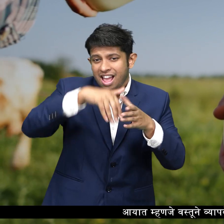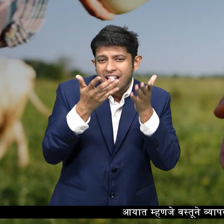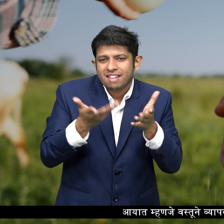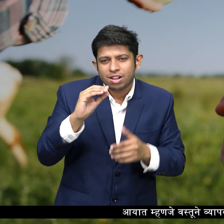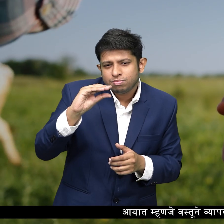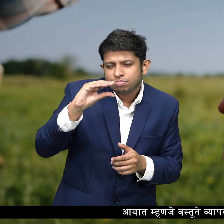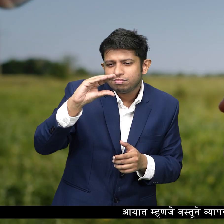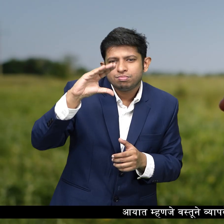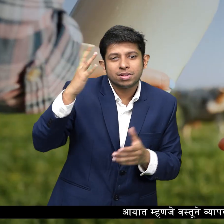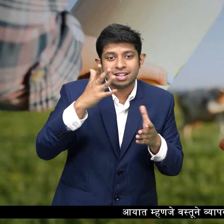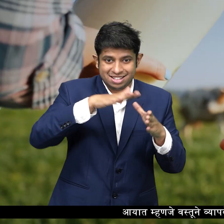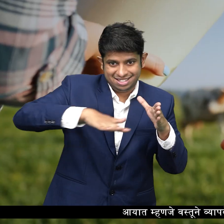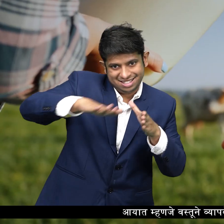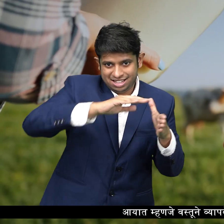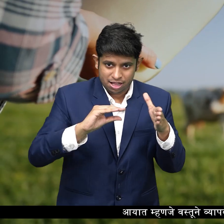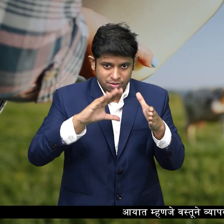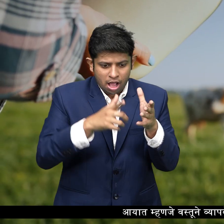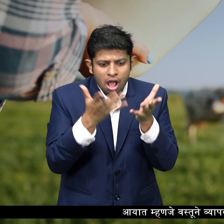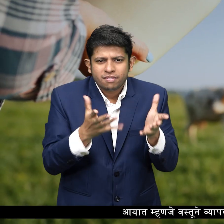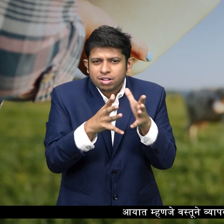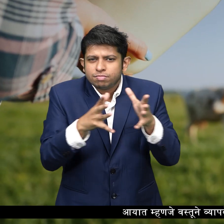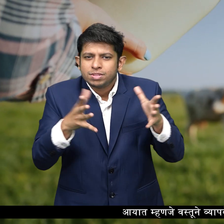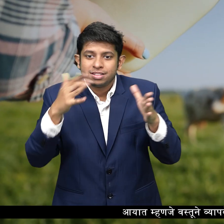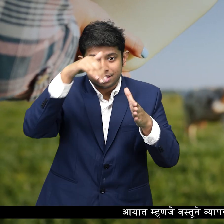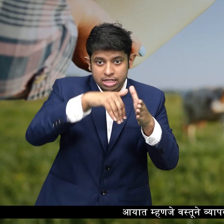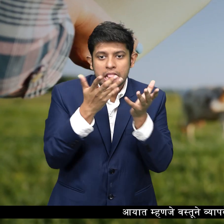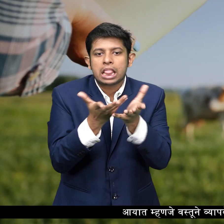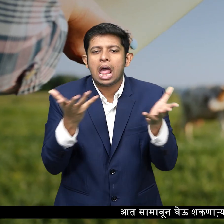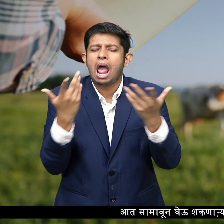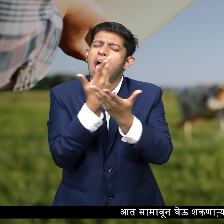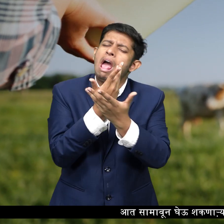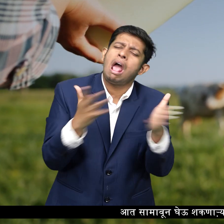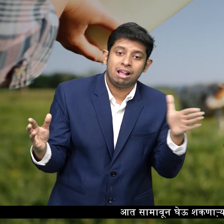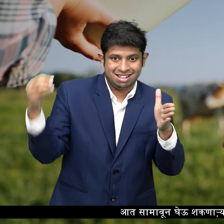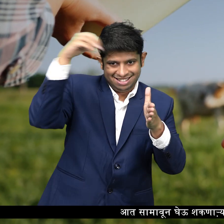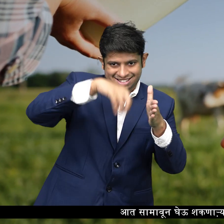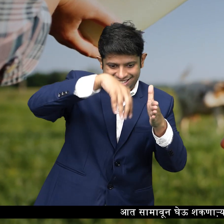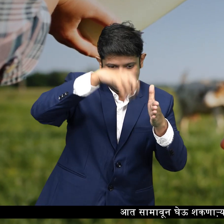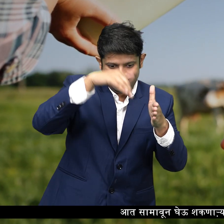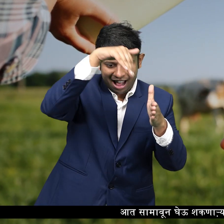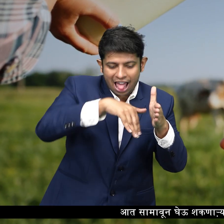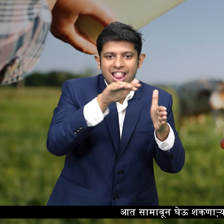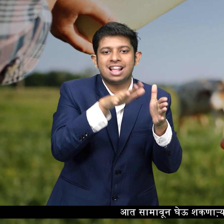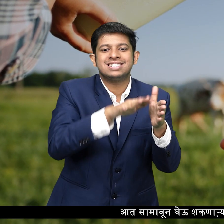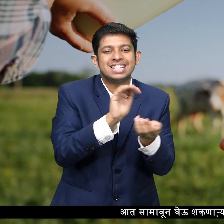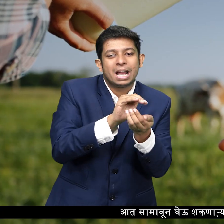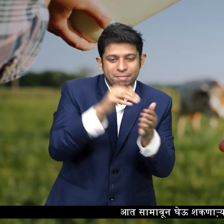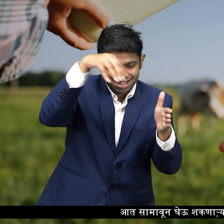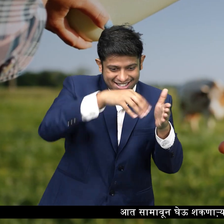आयत म्हणजे वस्तूने व्यापलेली जागा, तर क्षमता म्हणजे वस्तू आत सामावून घेऊ शकणाऱ्या कोणत्याही पदार्थाचे